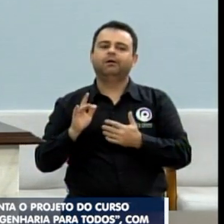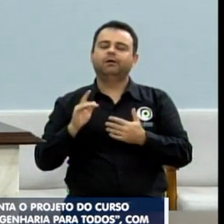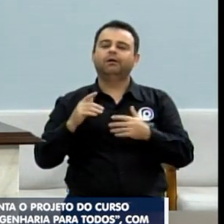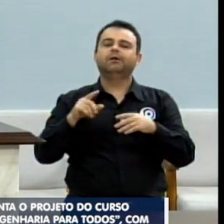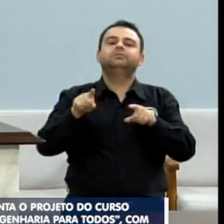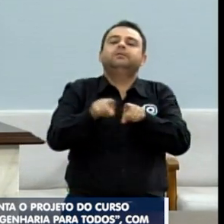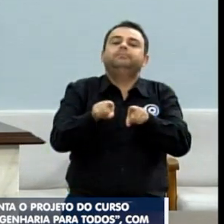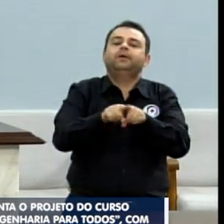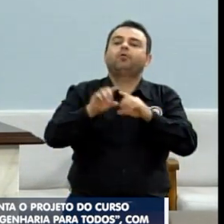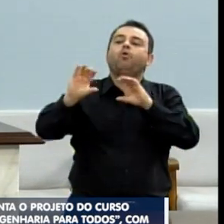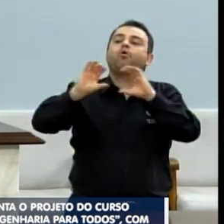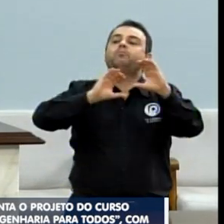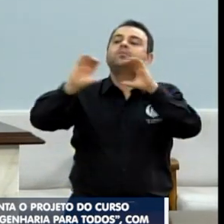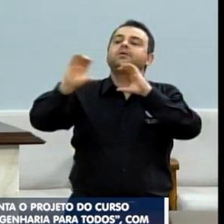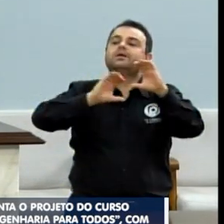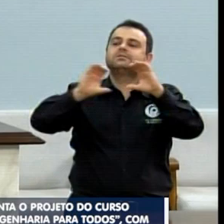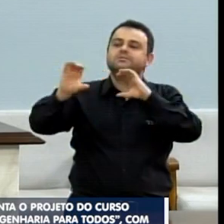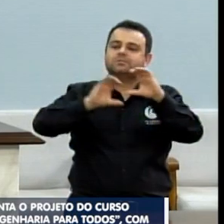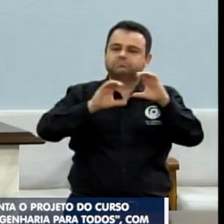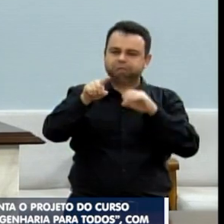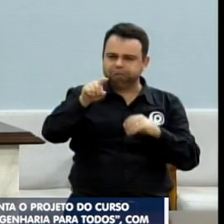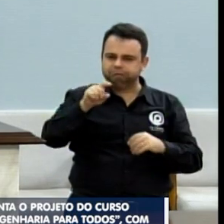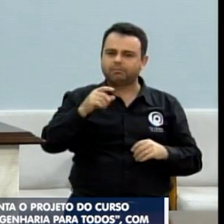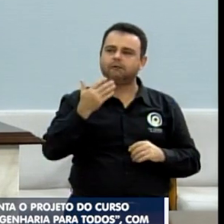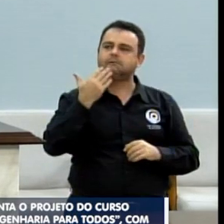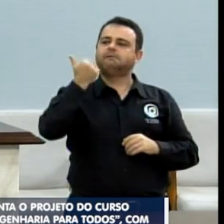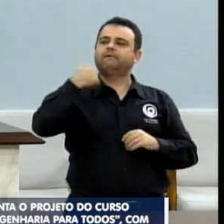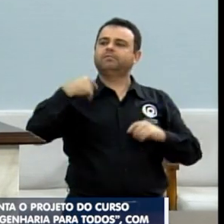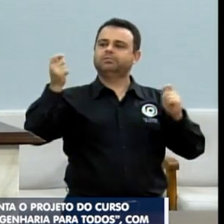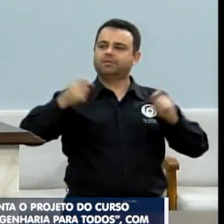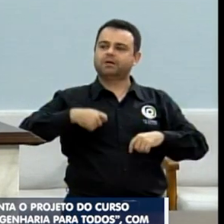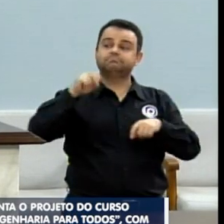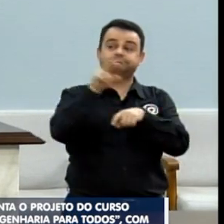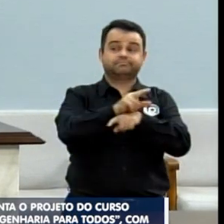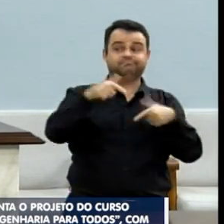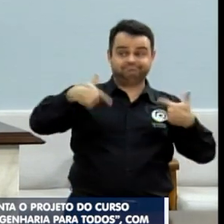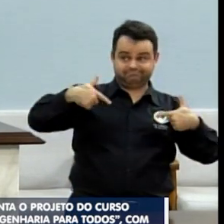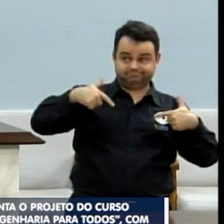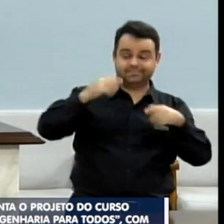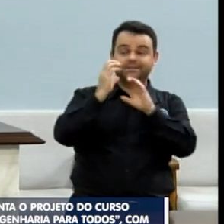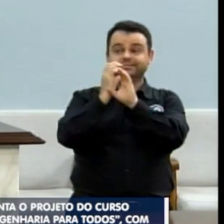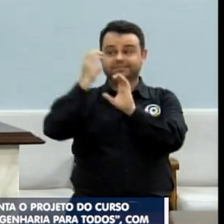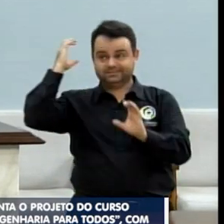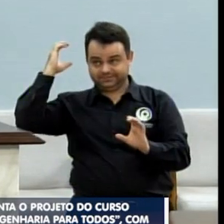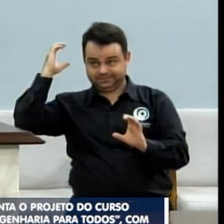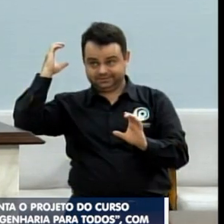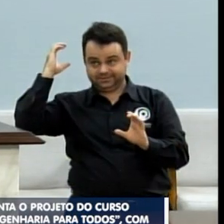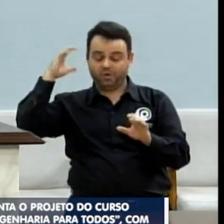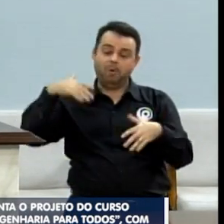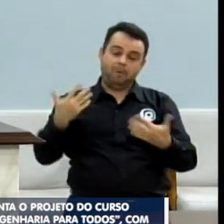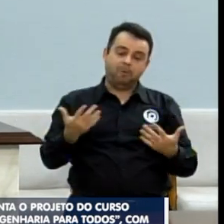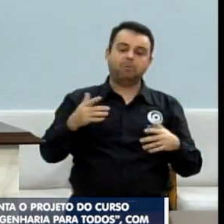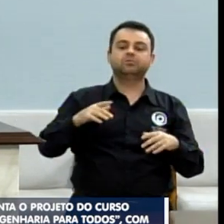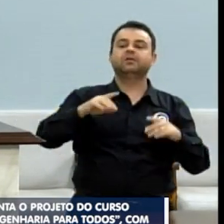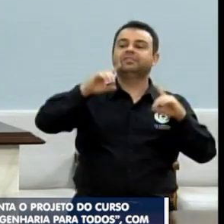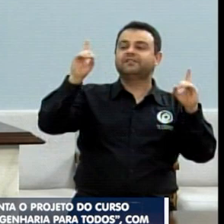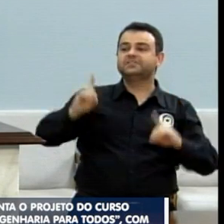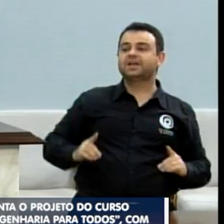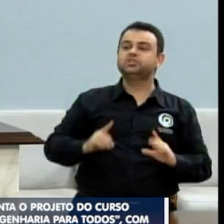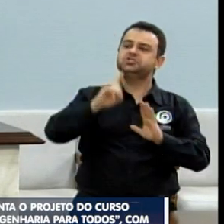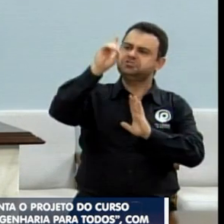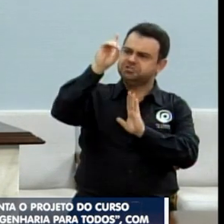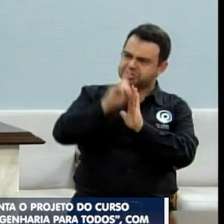para inserção no mercado de trabalho na área da engenharia civil e direito das pessoas